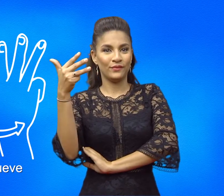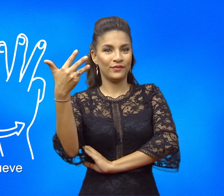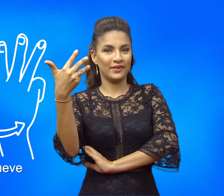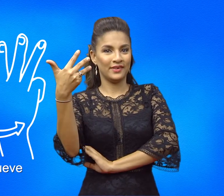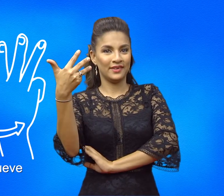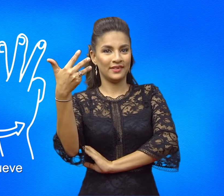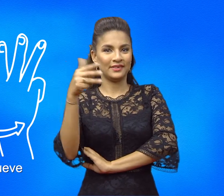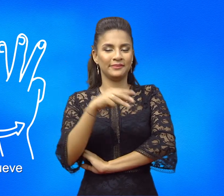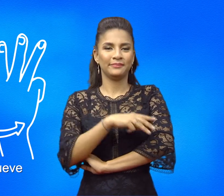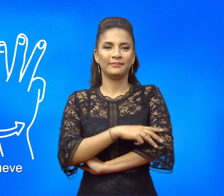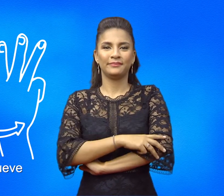9